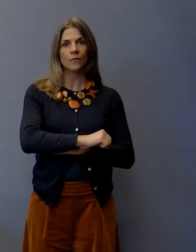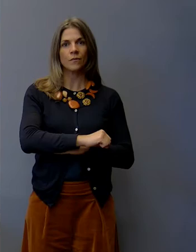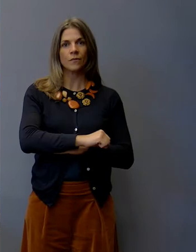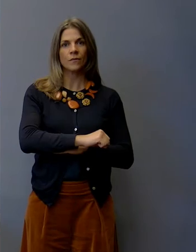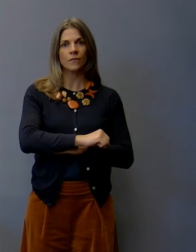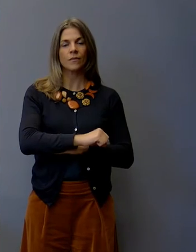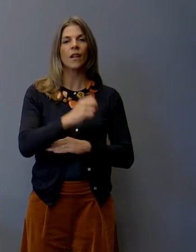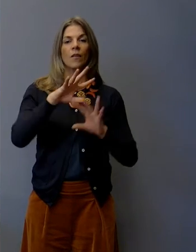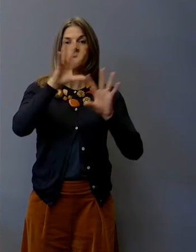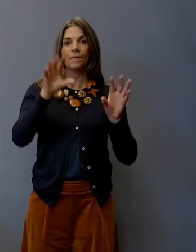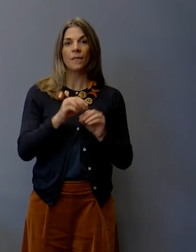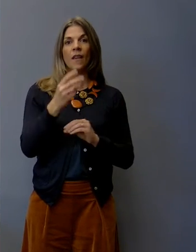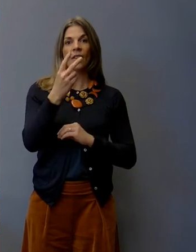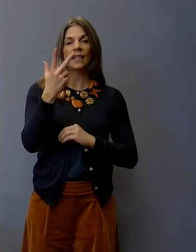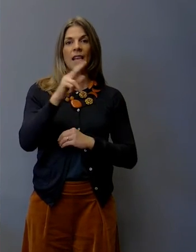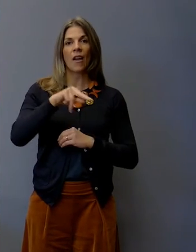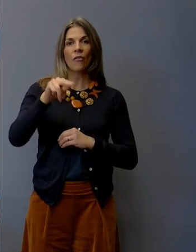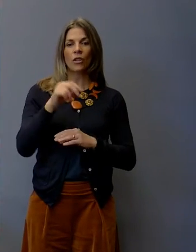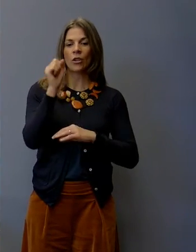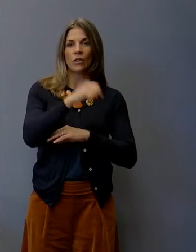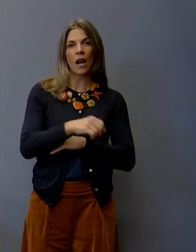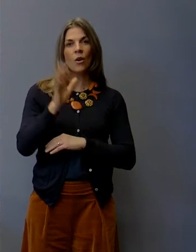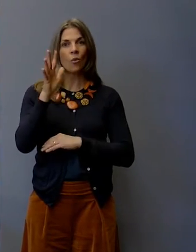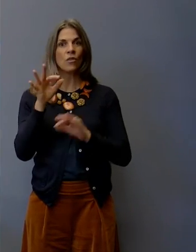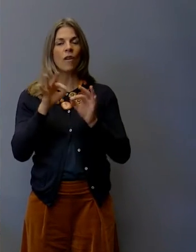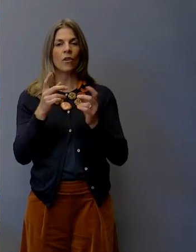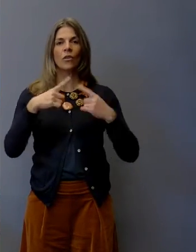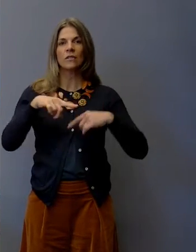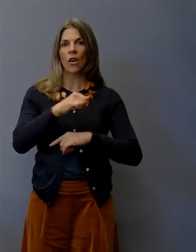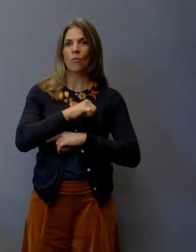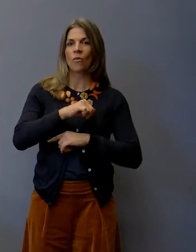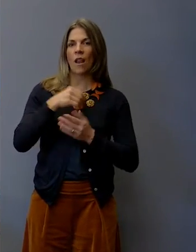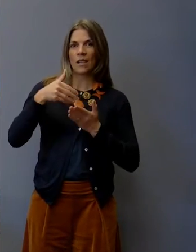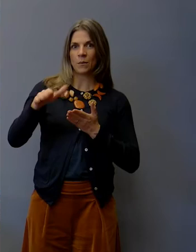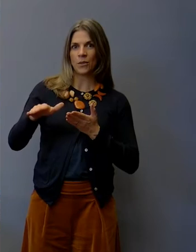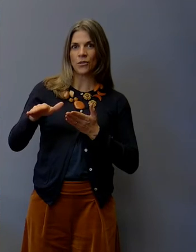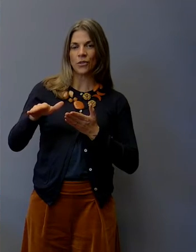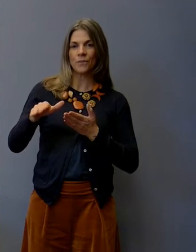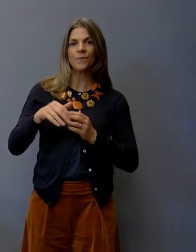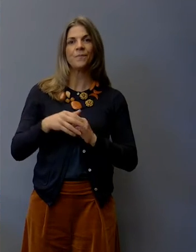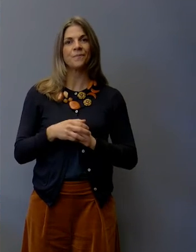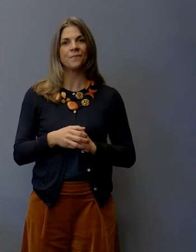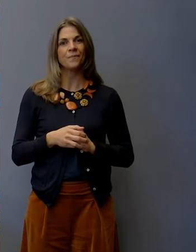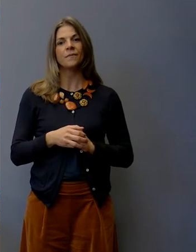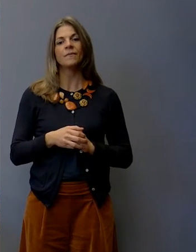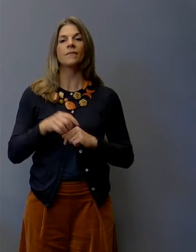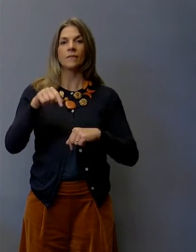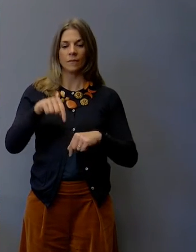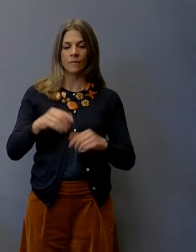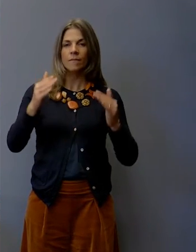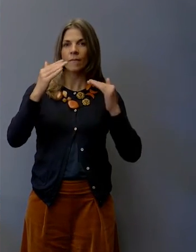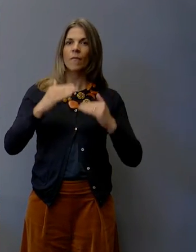23 voti contrari 15 favorevoli il consiglio comunale respinge pongo ora in votazione l'ordine del giorno